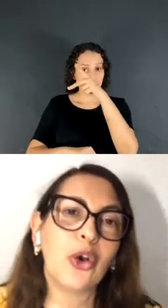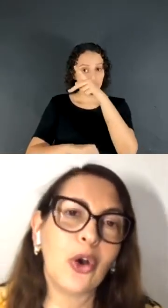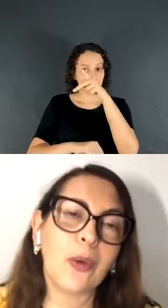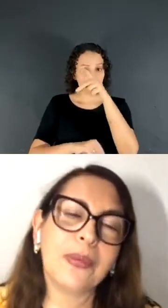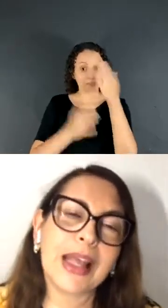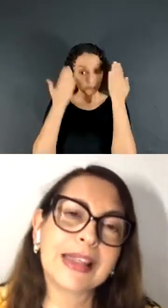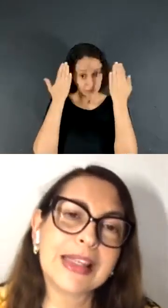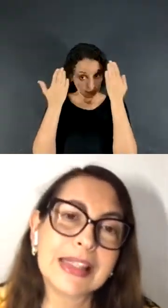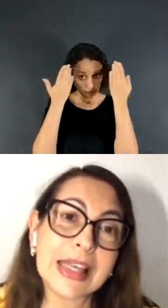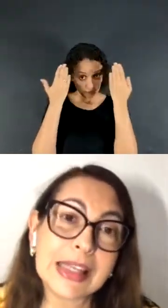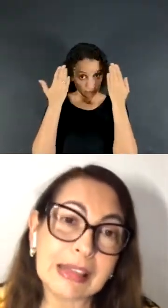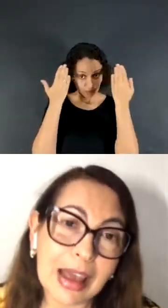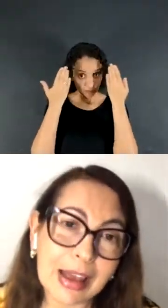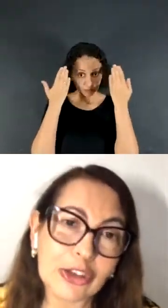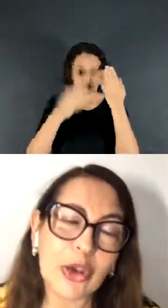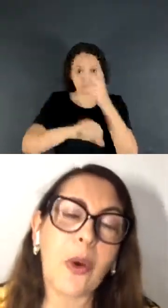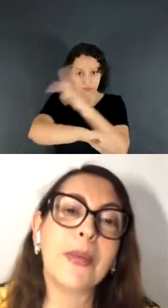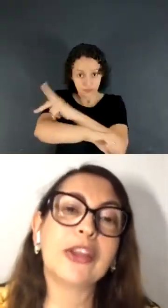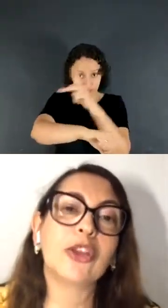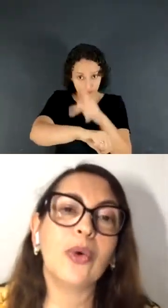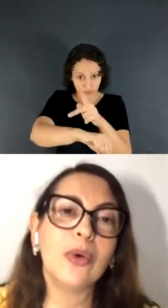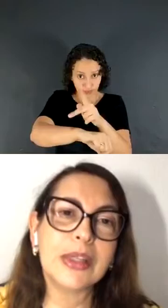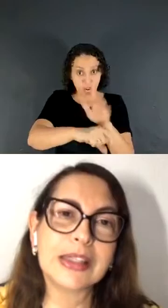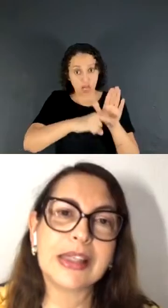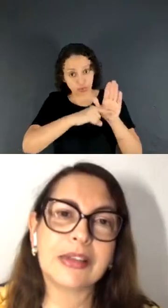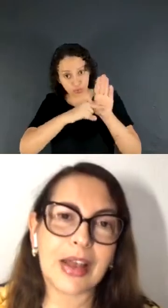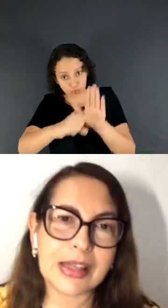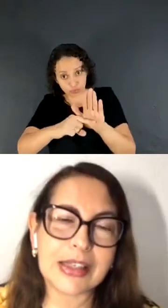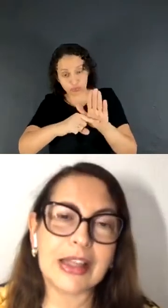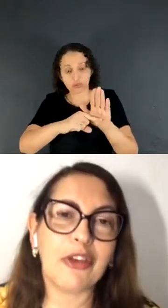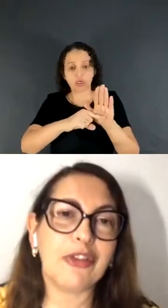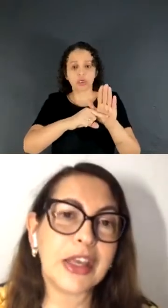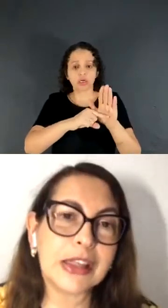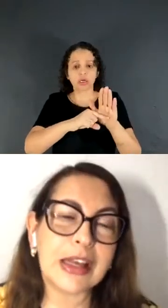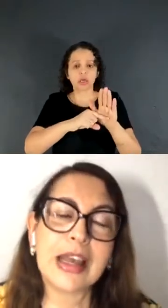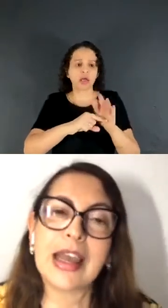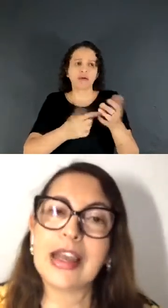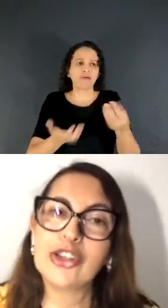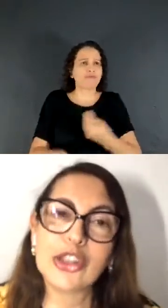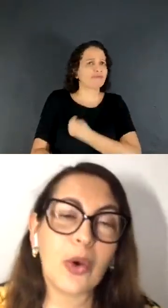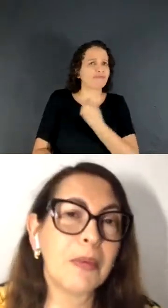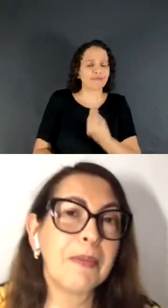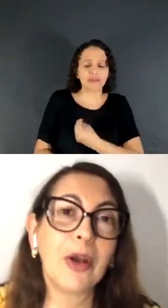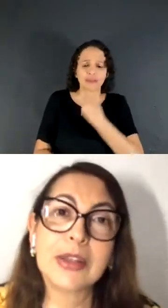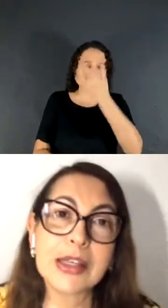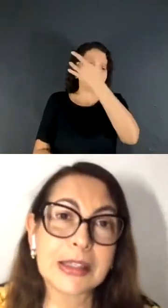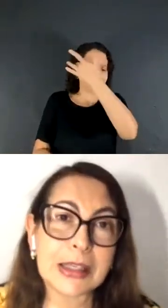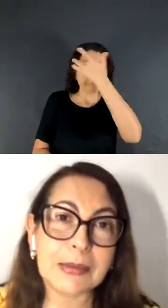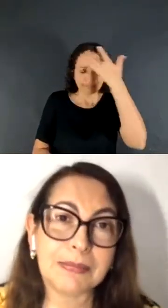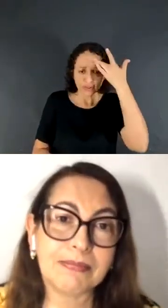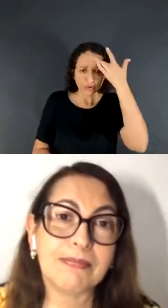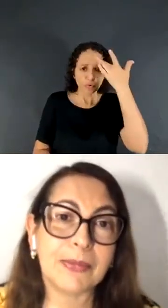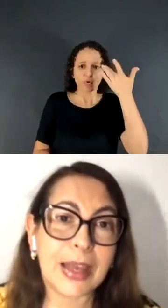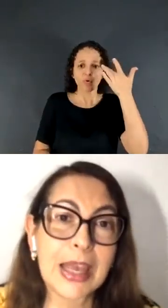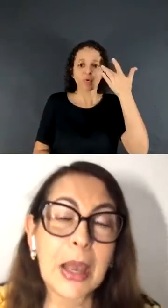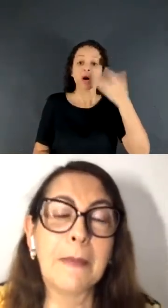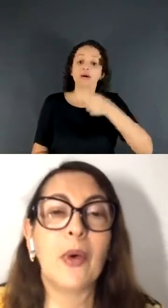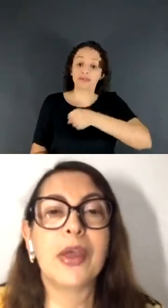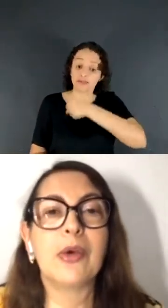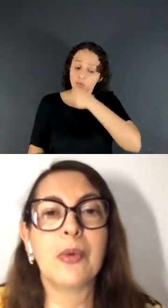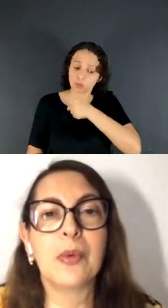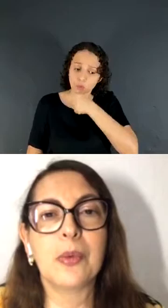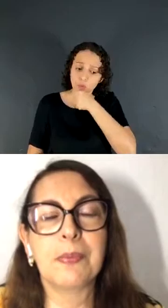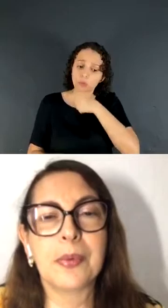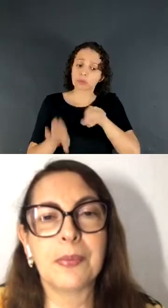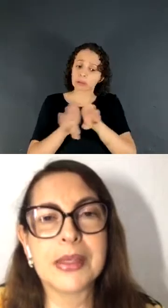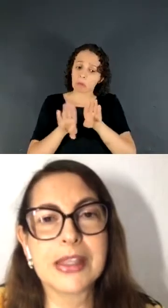Não só na terceira idade, como em todas as fases da vida, é de suma importância, né?